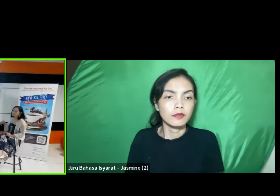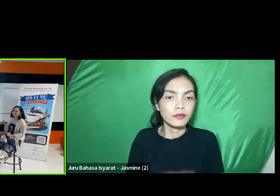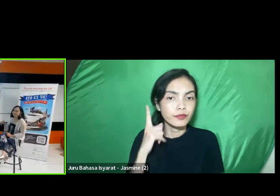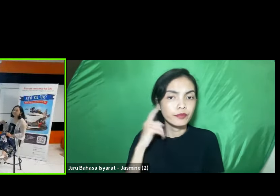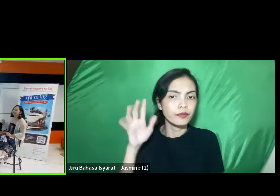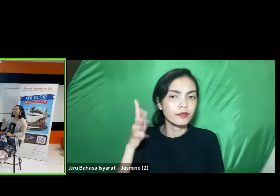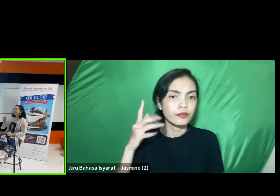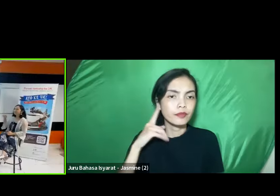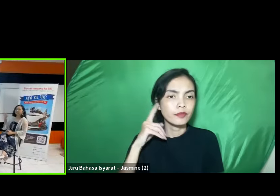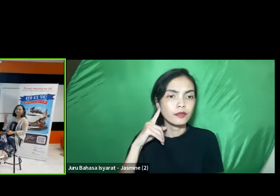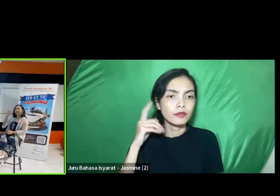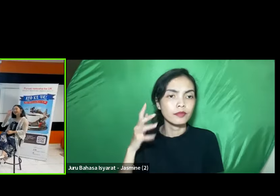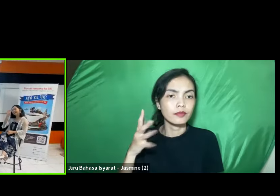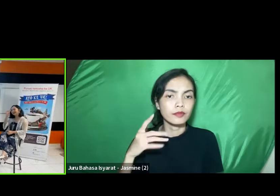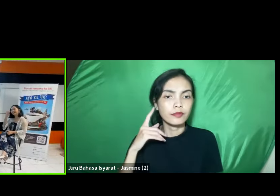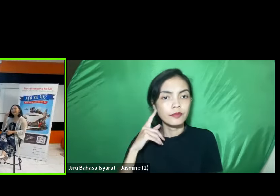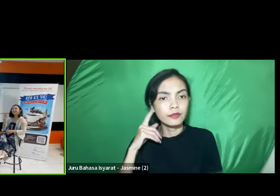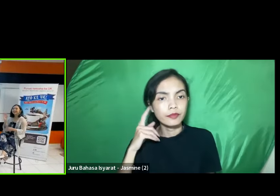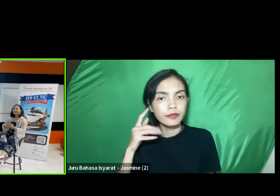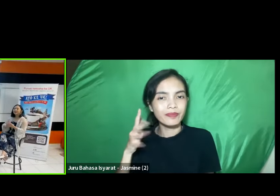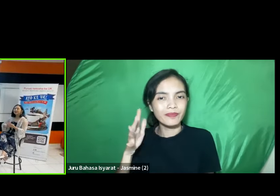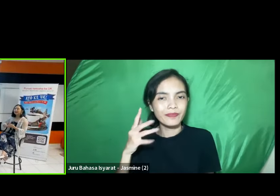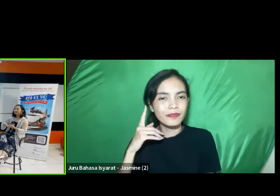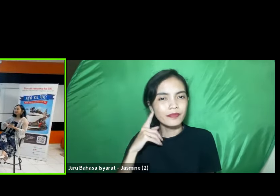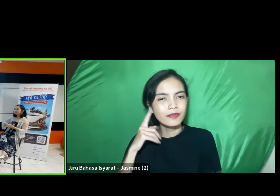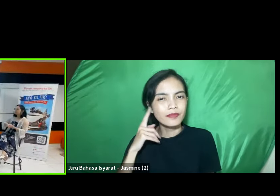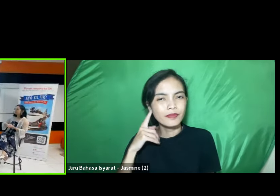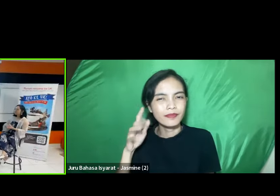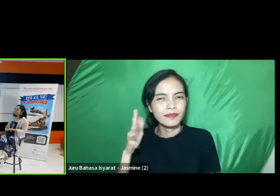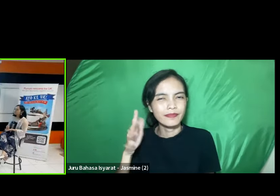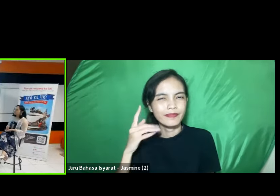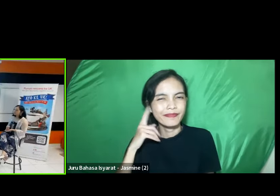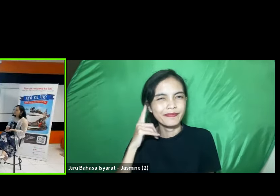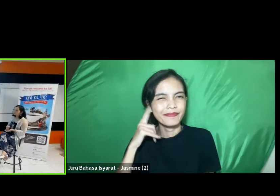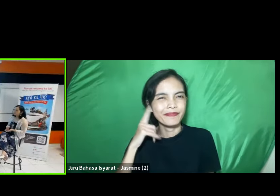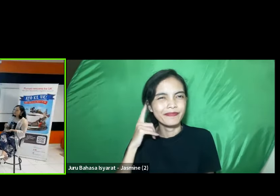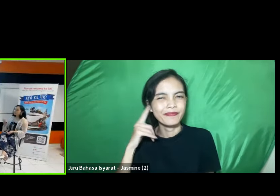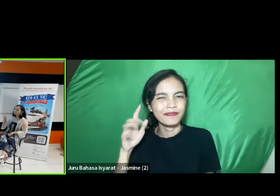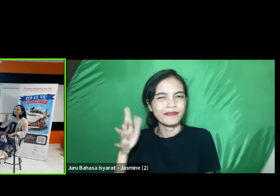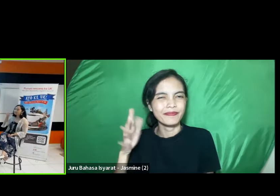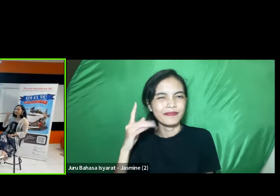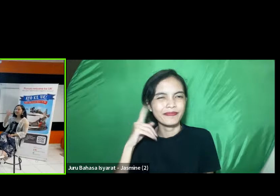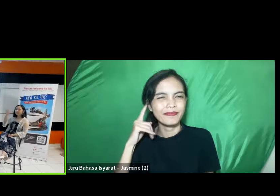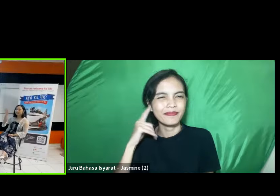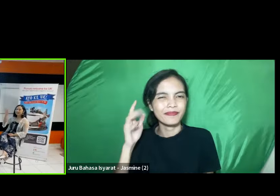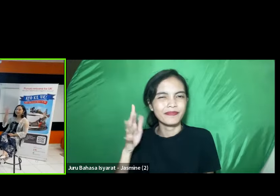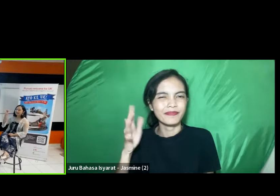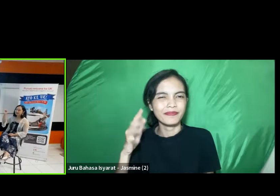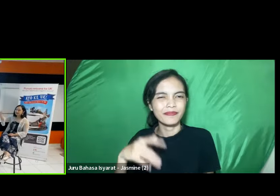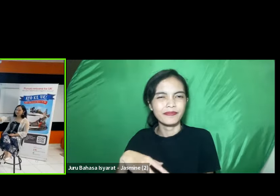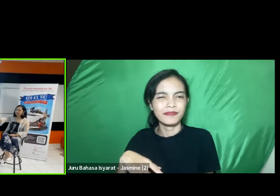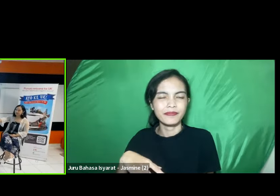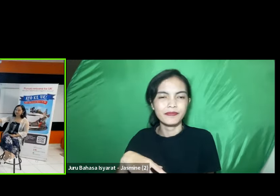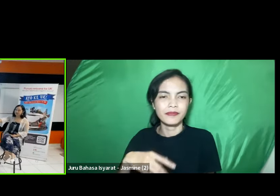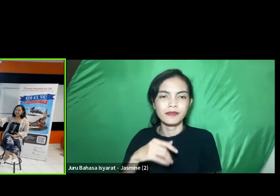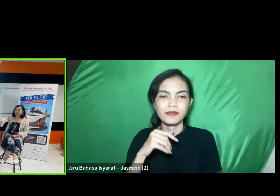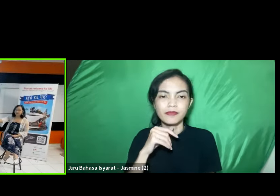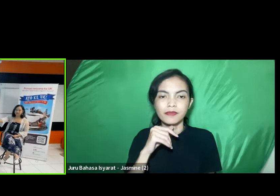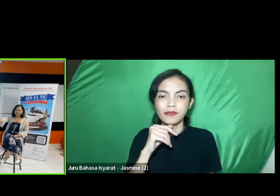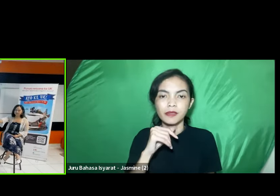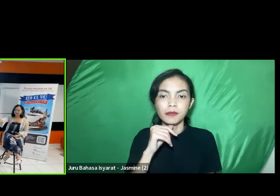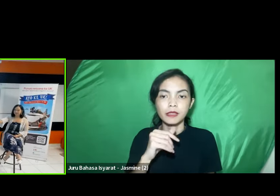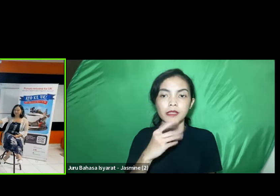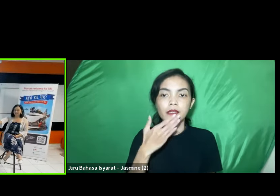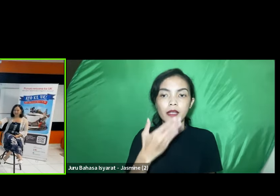bawaanyak ye Oke sip nanti yang nanya kita